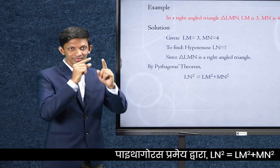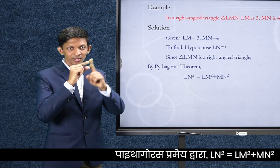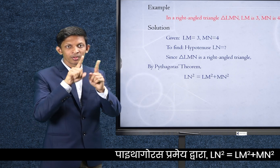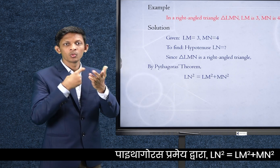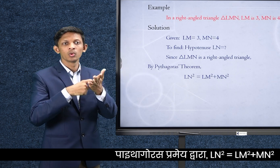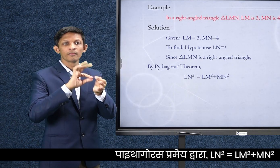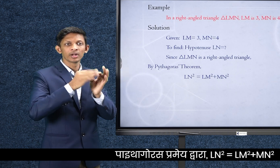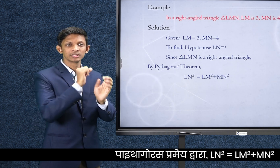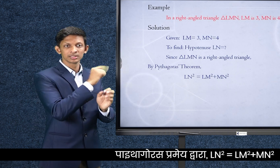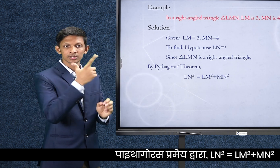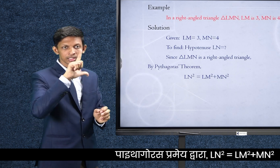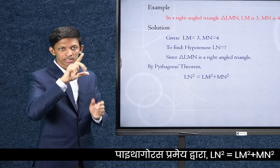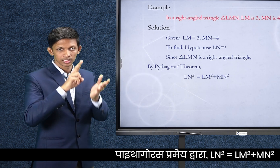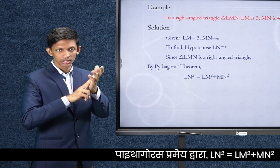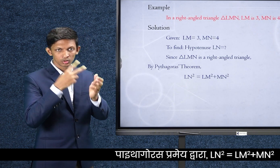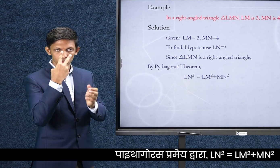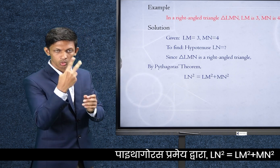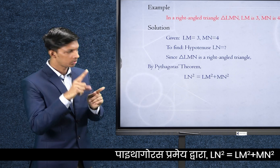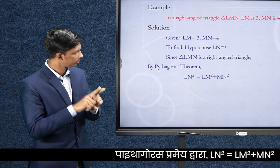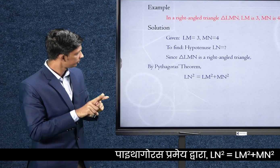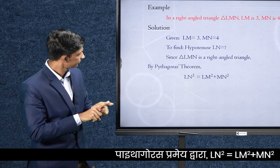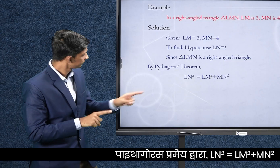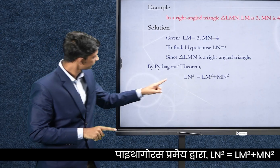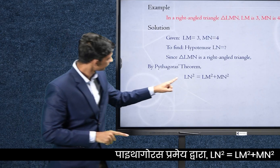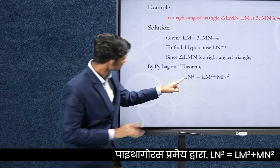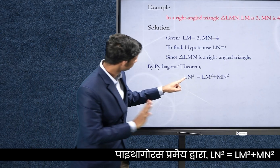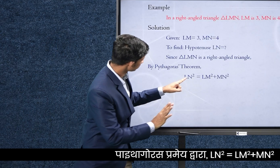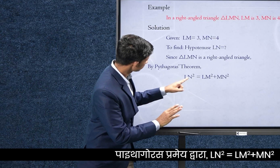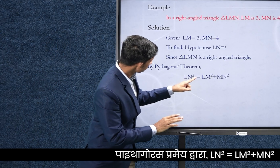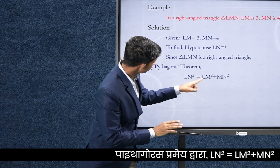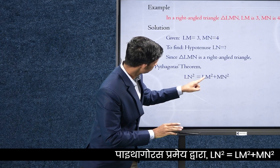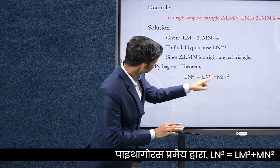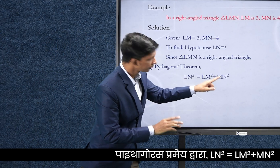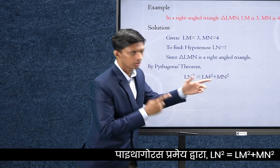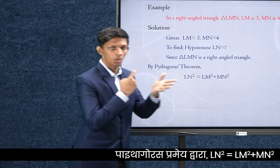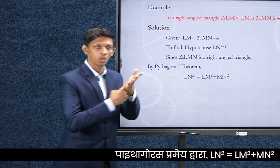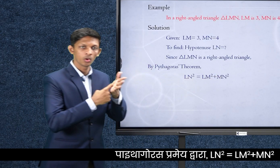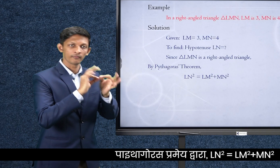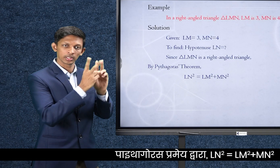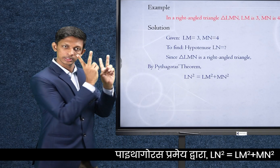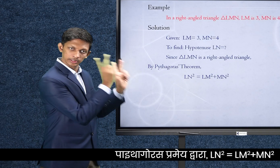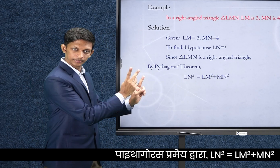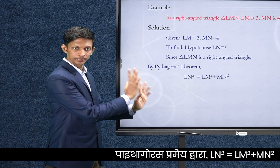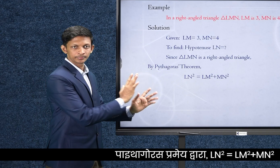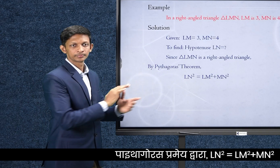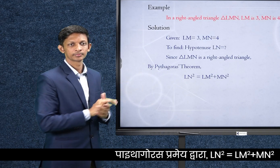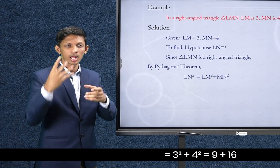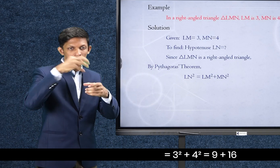पाइथागोरस प्रमेय द्वारा LN स्क्वायर इज इक्वल LM2 प्लस MN2 इज इक्वल 3